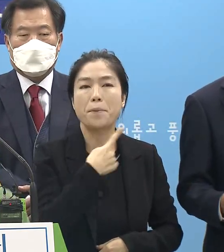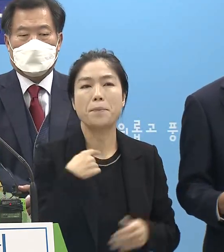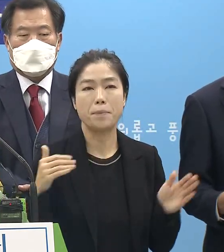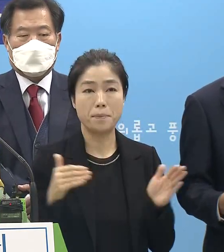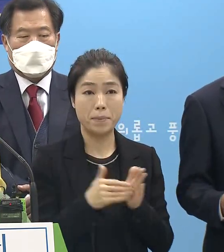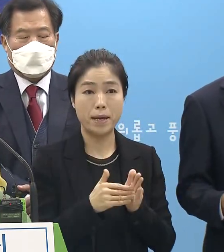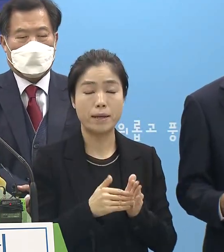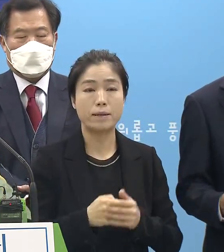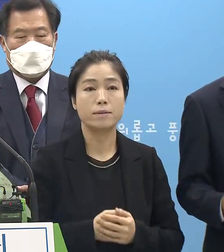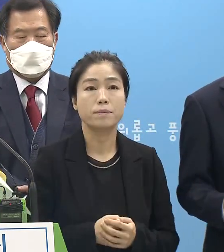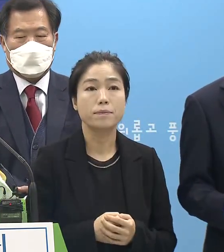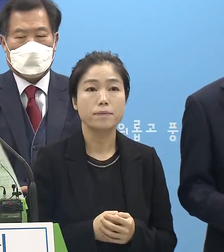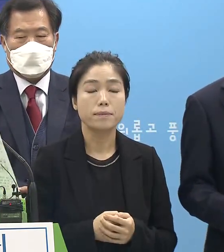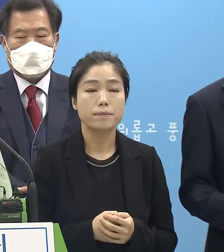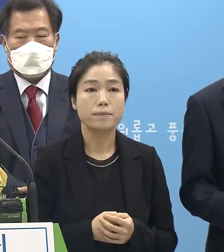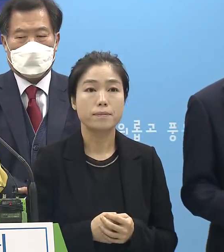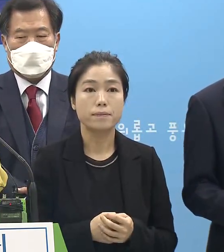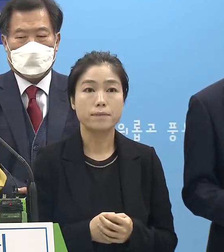받았습니다.